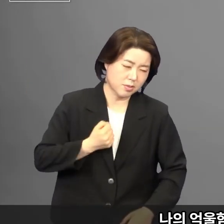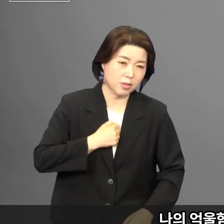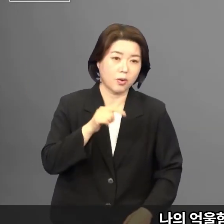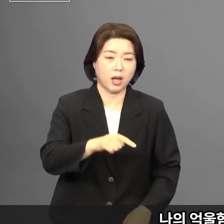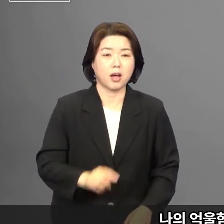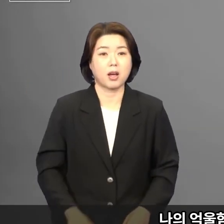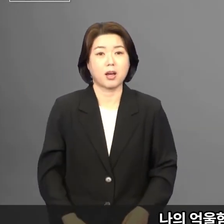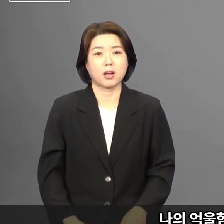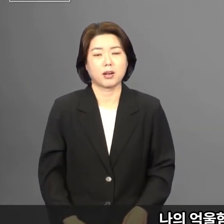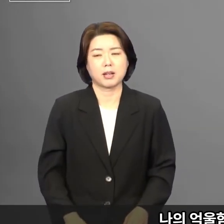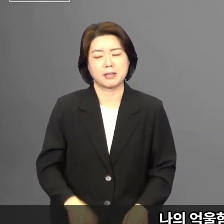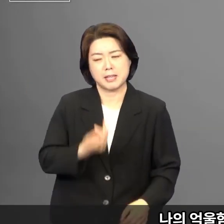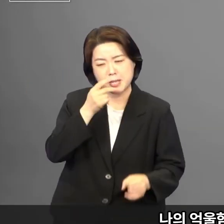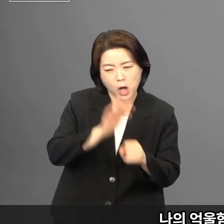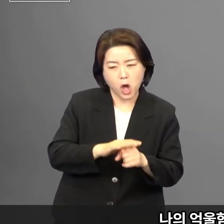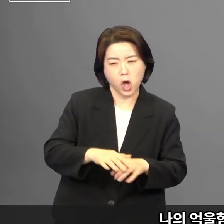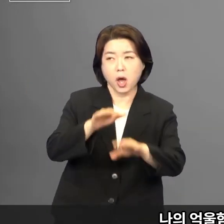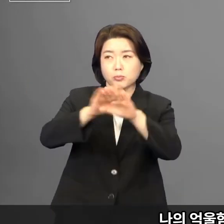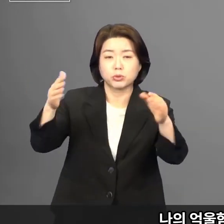합니다. 나의 억울함을 풀어주십시오.